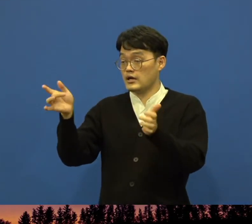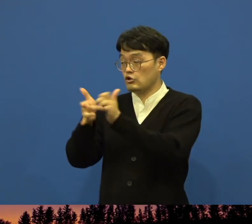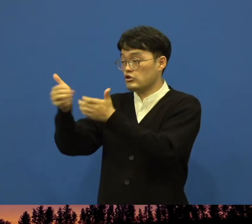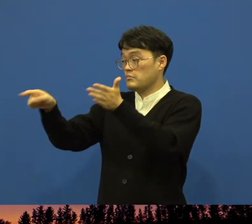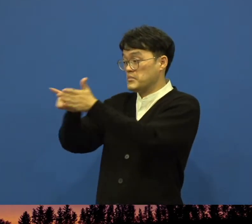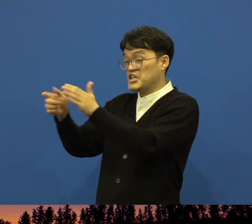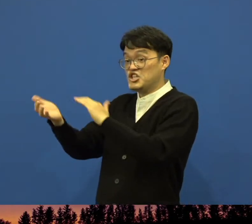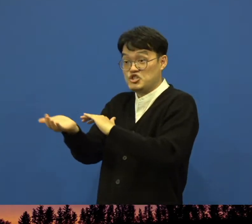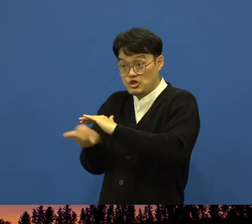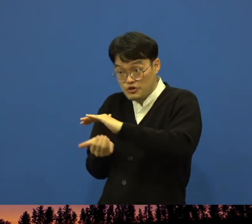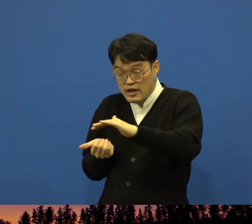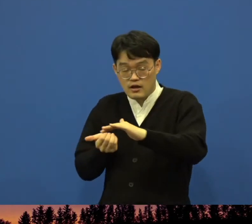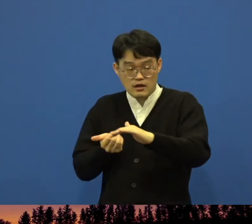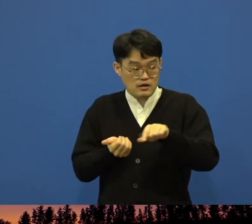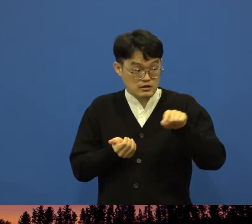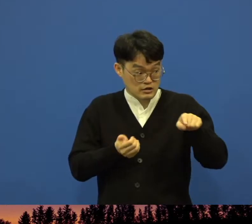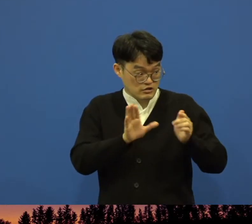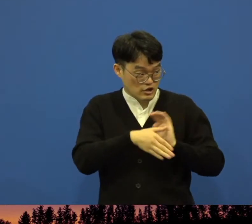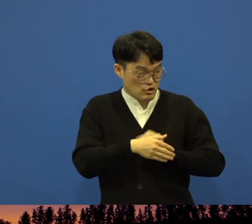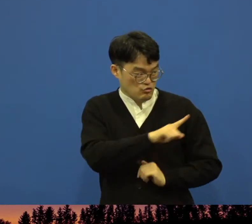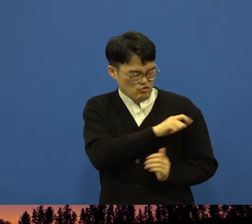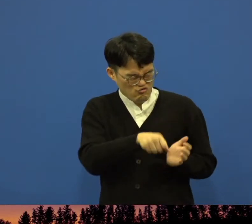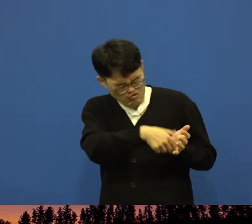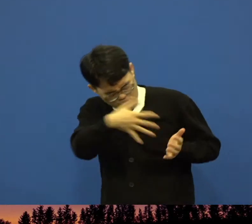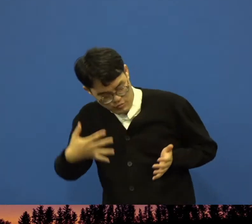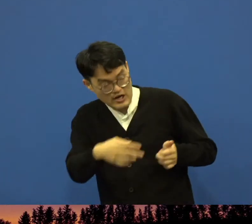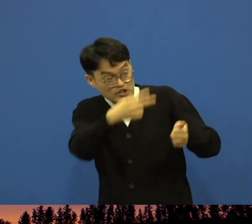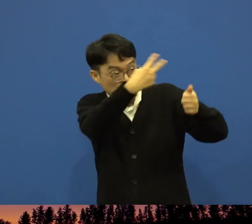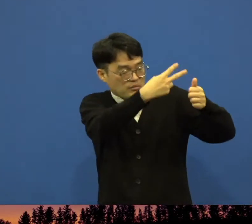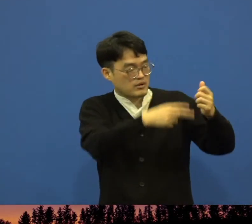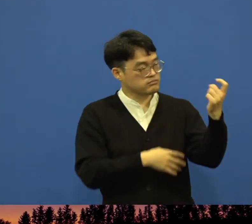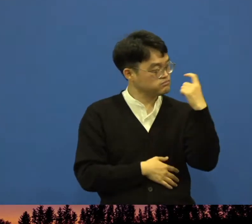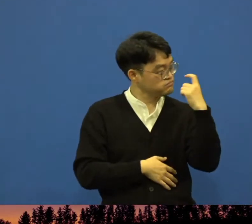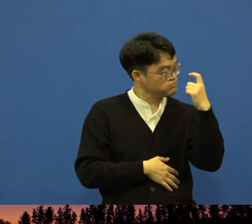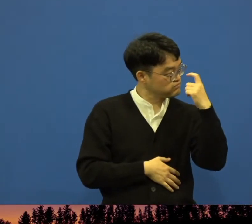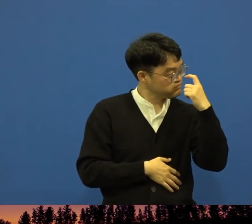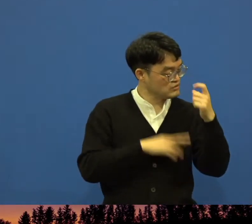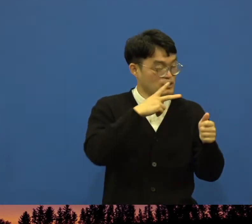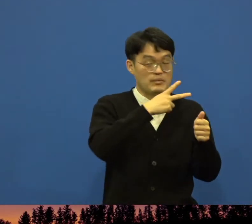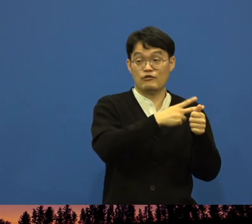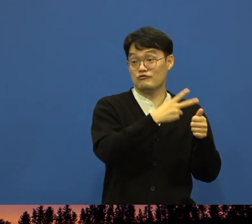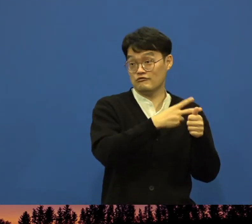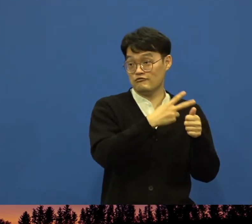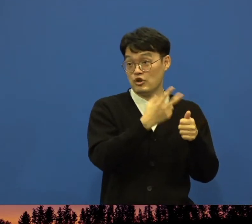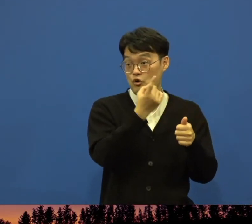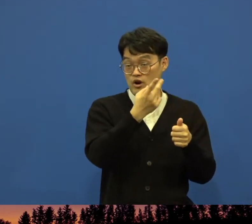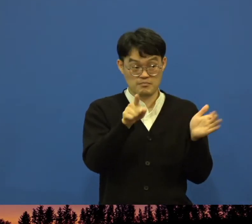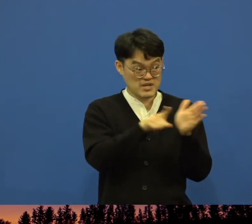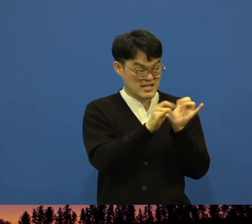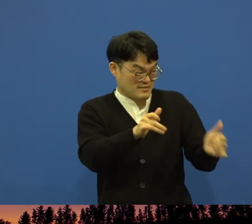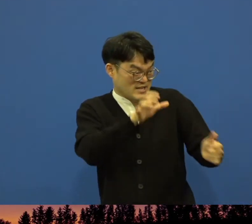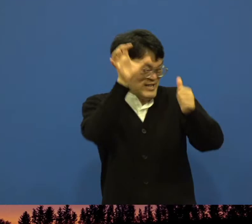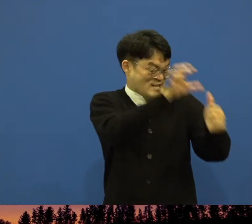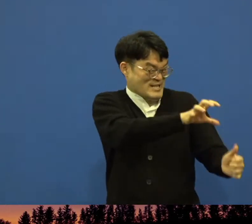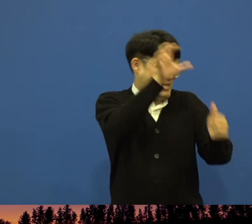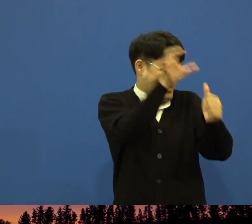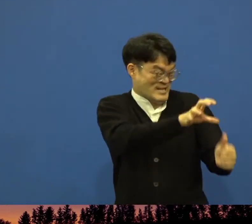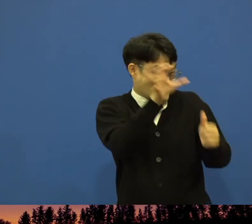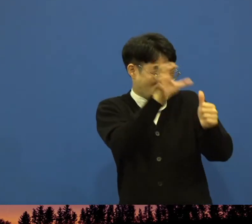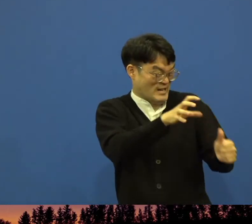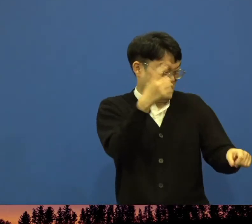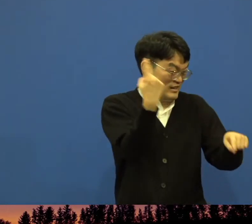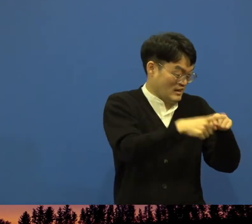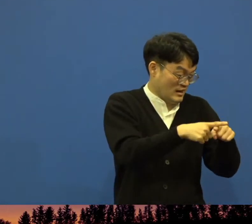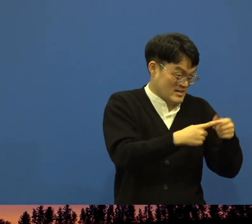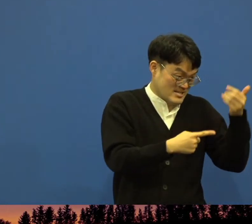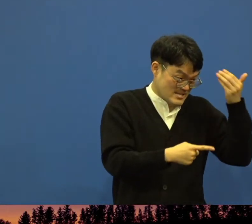그 스승에게 공부를 한 사람이죠. 바울이. 그러니까 은혜를 받고 나니까 여러분 바울